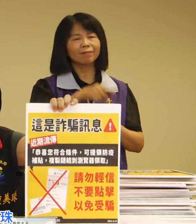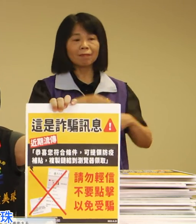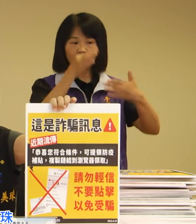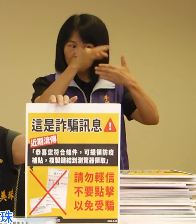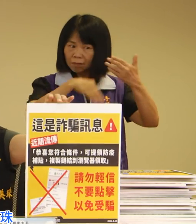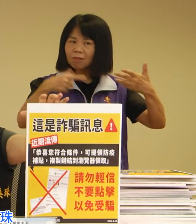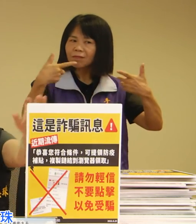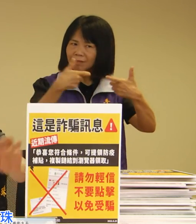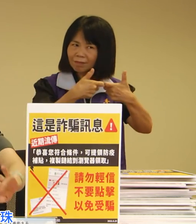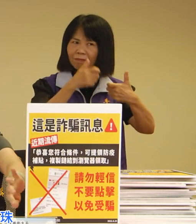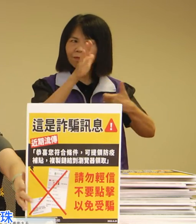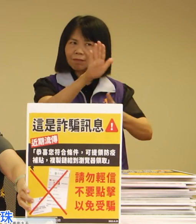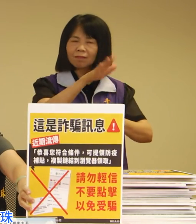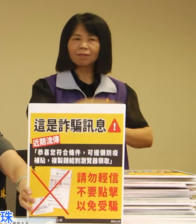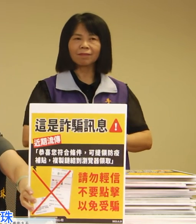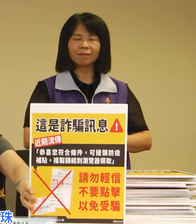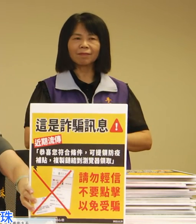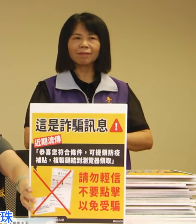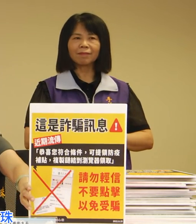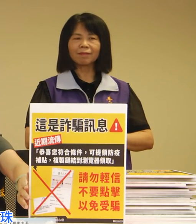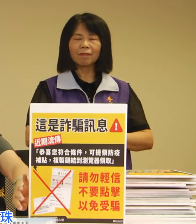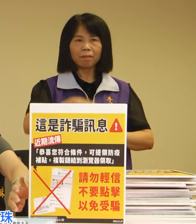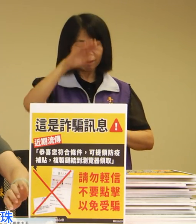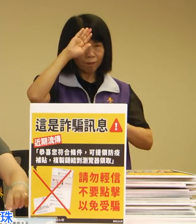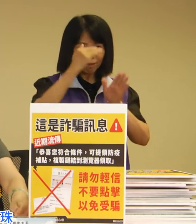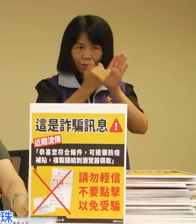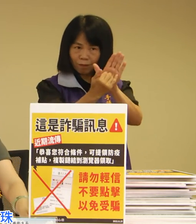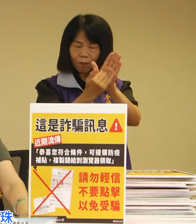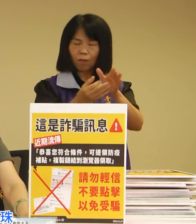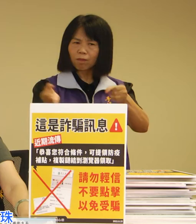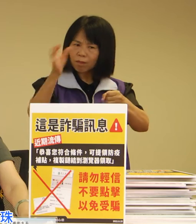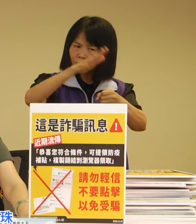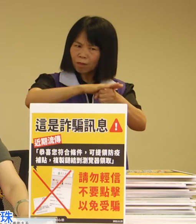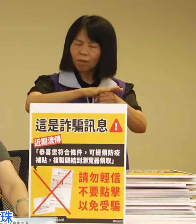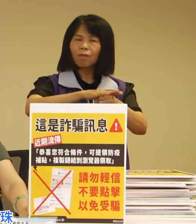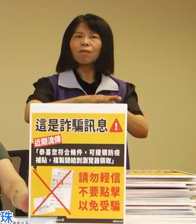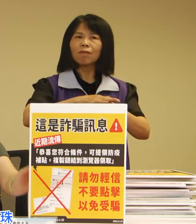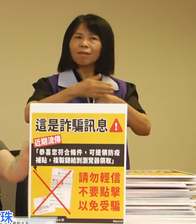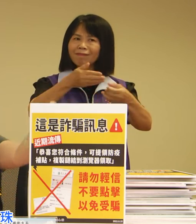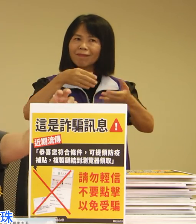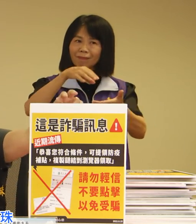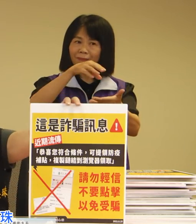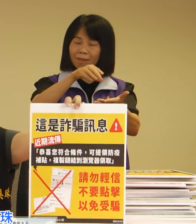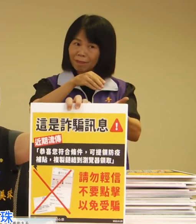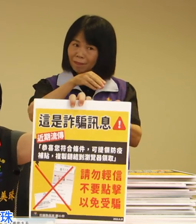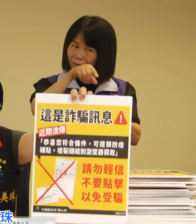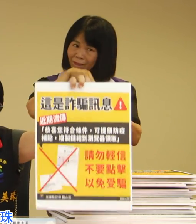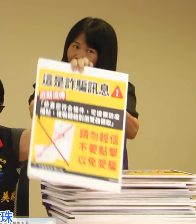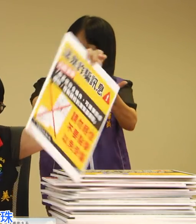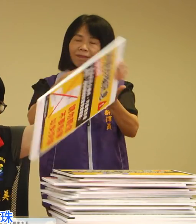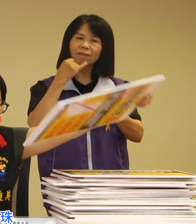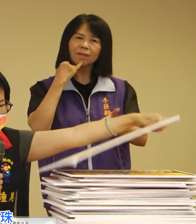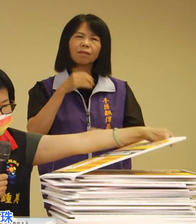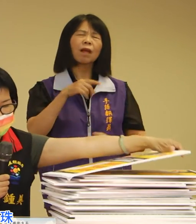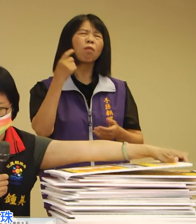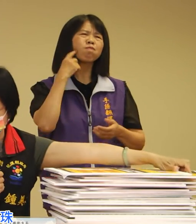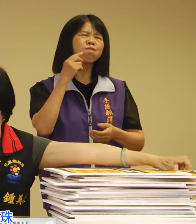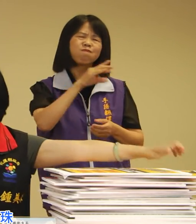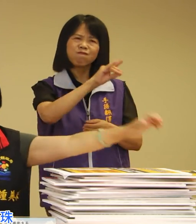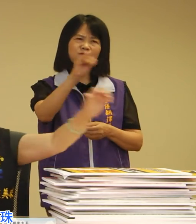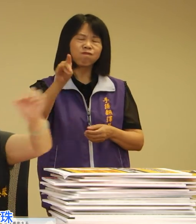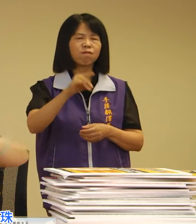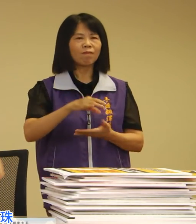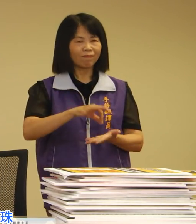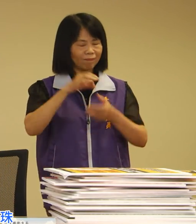条件哈，可以领取这个防疫这个补贴的哈，那这个也是诈骗的哈，提醒我们的乡亲朋